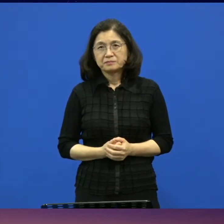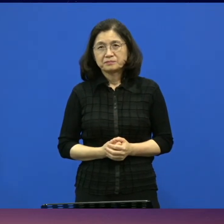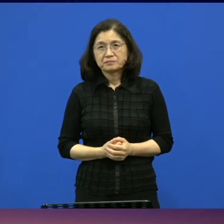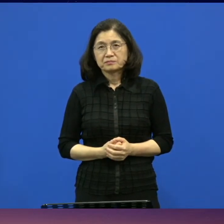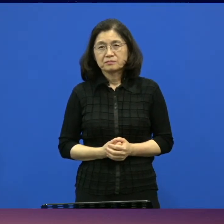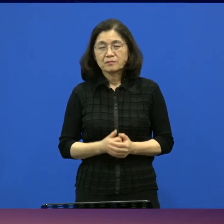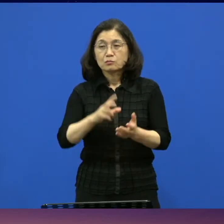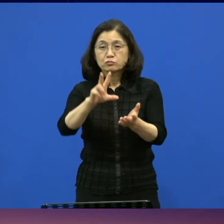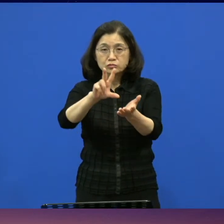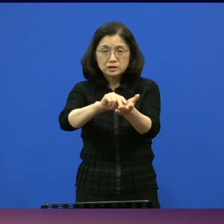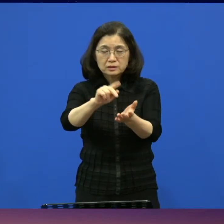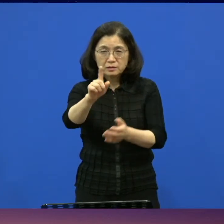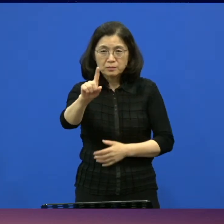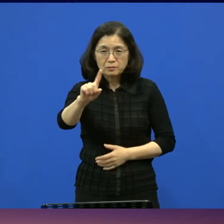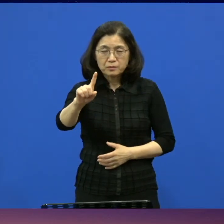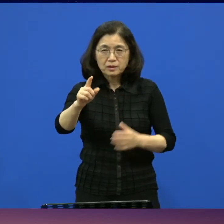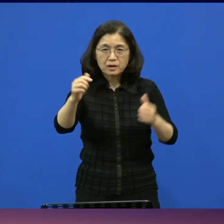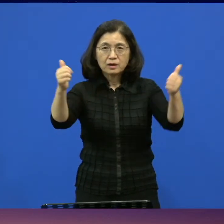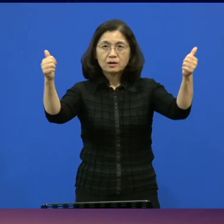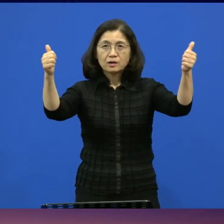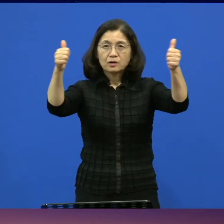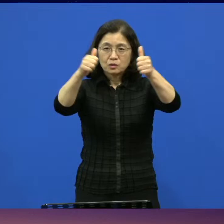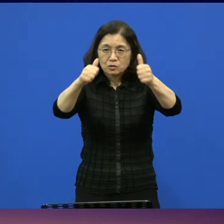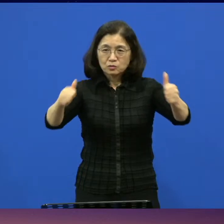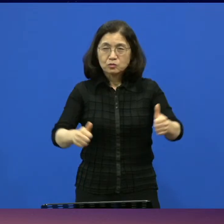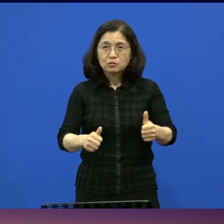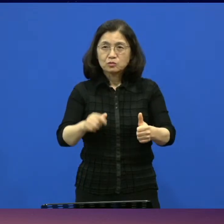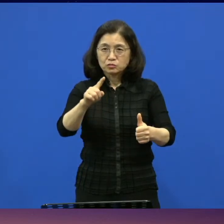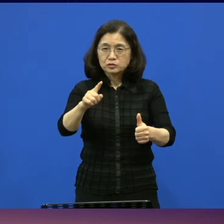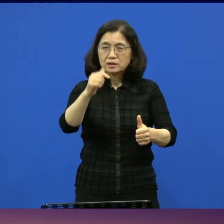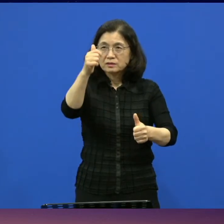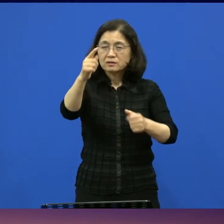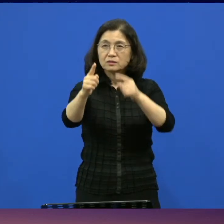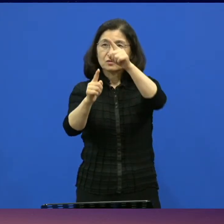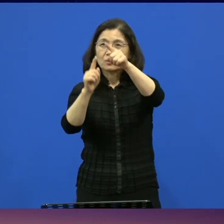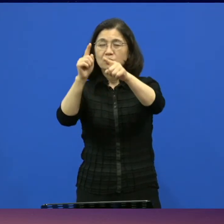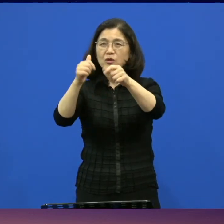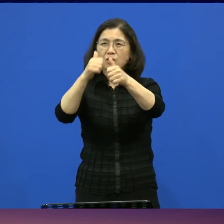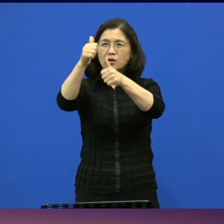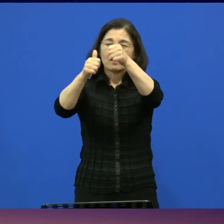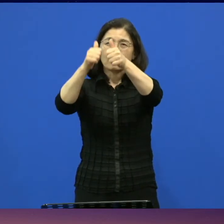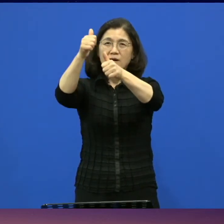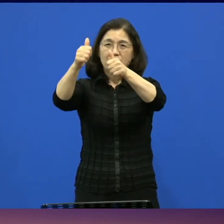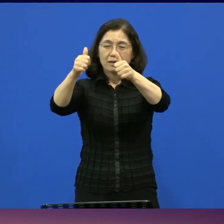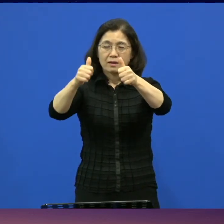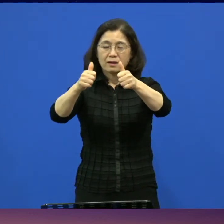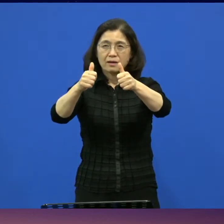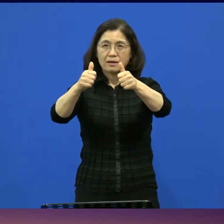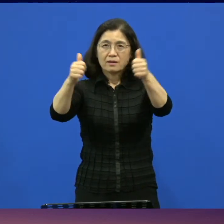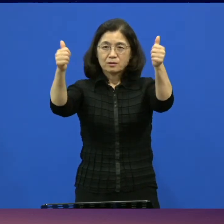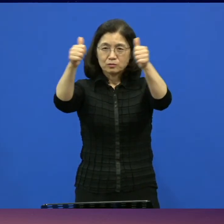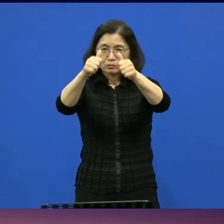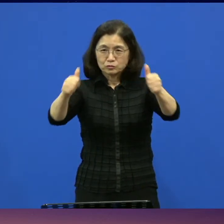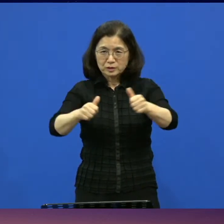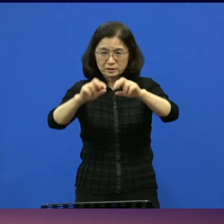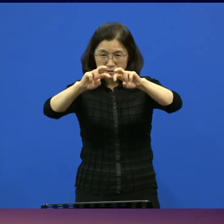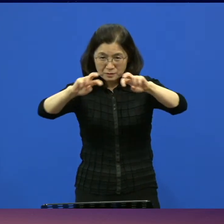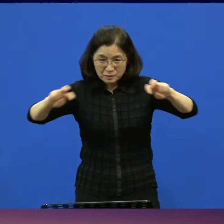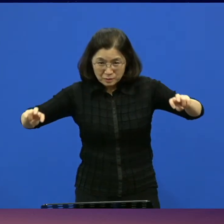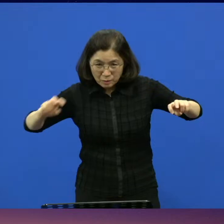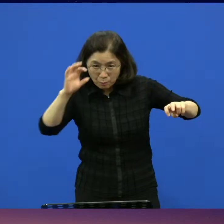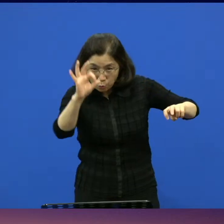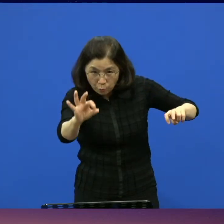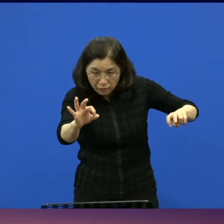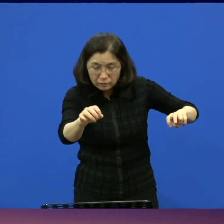그런데 문제는 이 우상을 더 거슬러 올라가면 뭐가 있어요? 그 우상의 그 안에, 돈을 추구하는 그 안에 뭐가